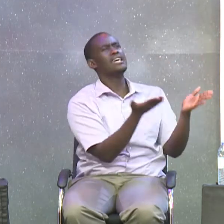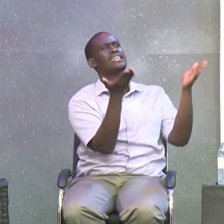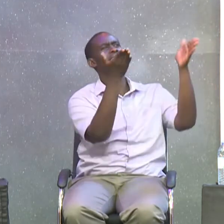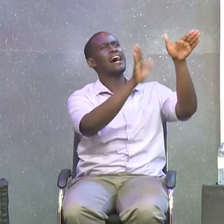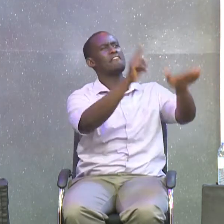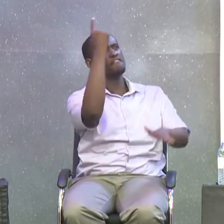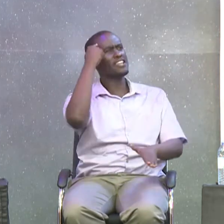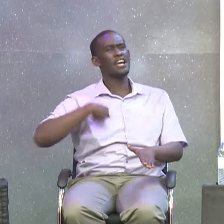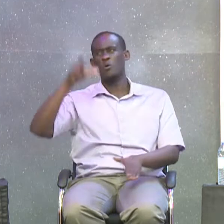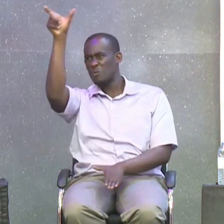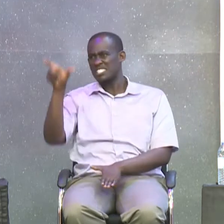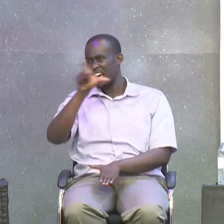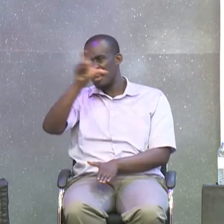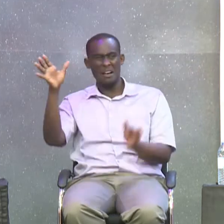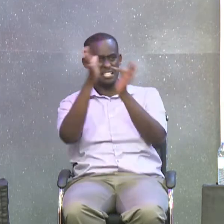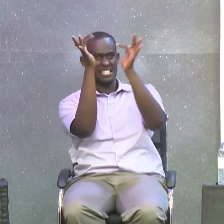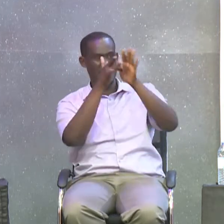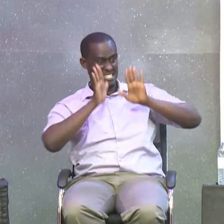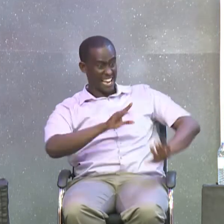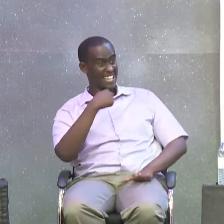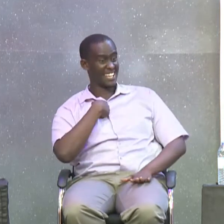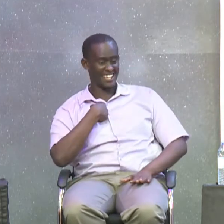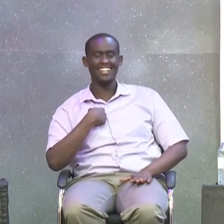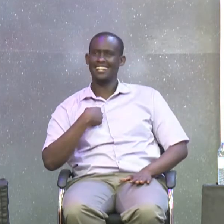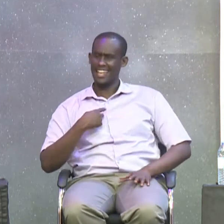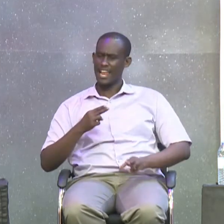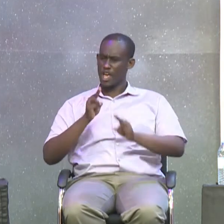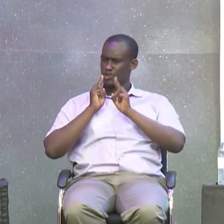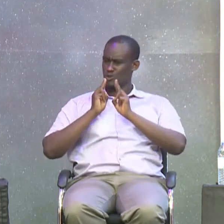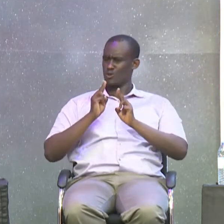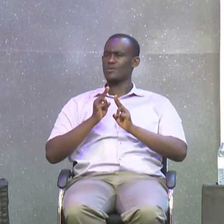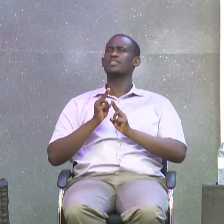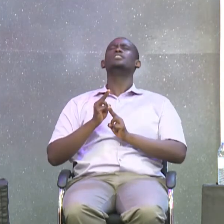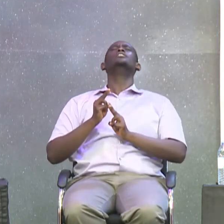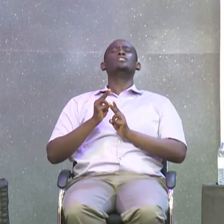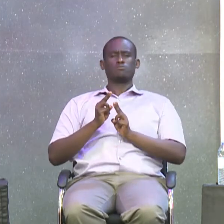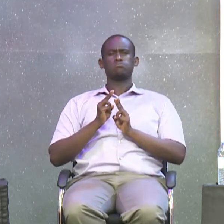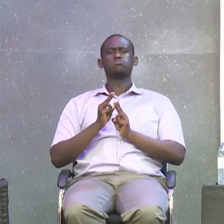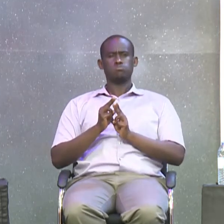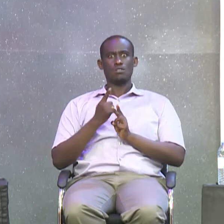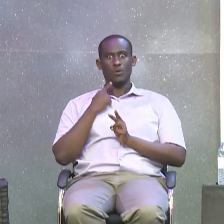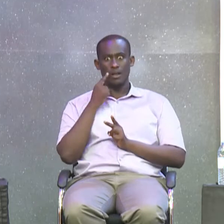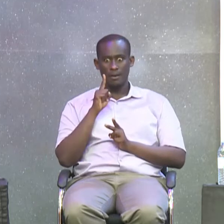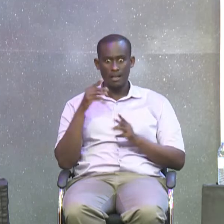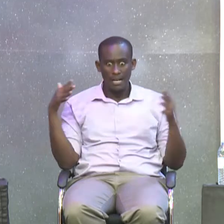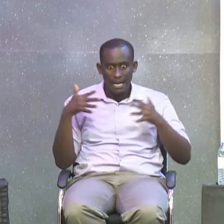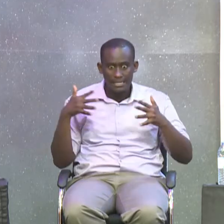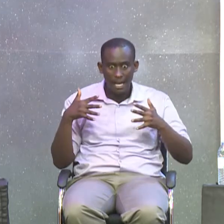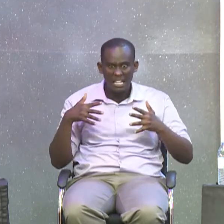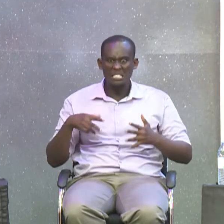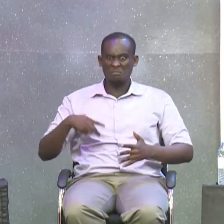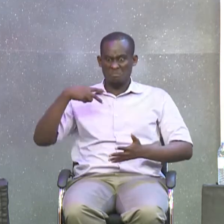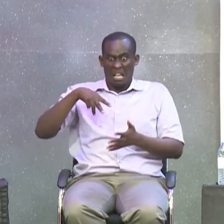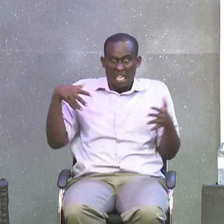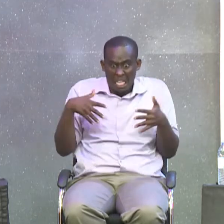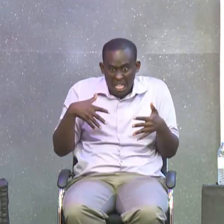kundeka essuubi eryo bwe eryajja ne nditeeka mu Kristo nagenda okulaba abadde atya ne mbuuka